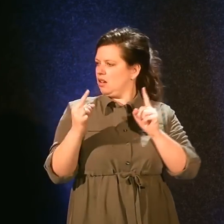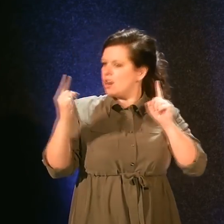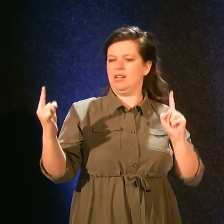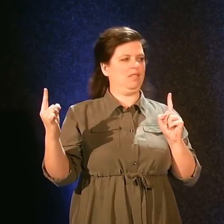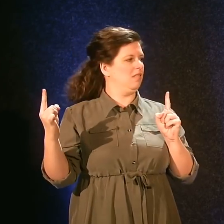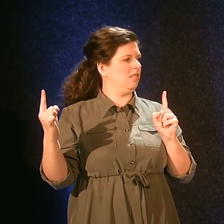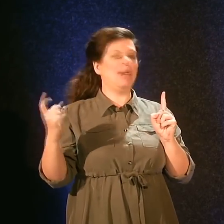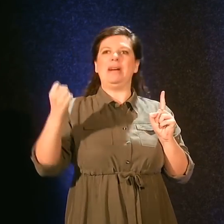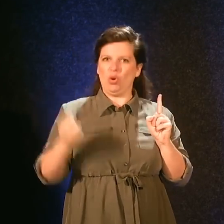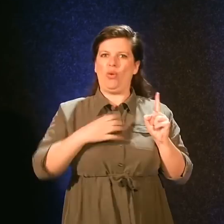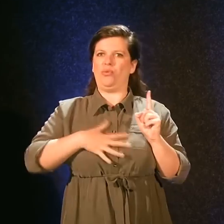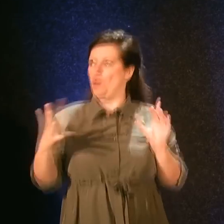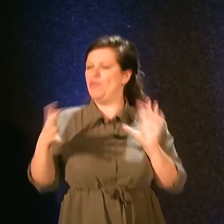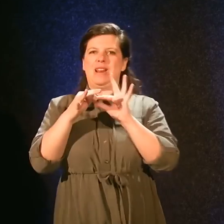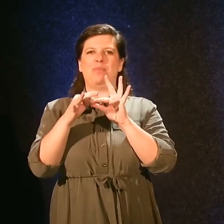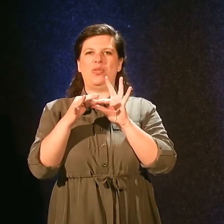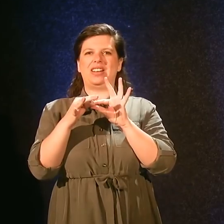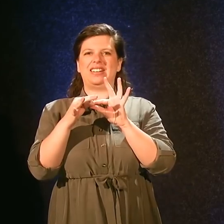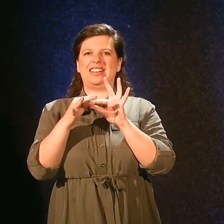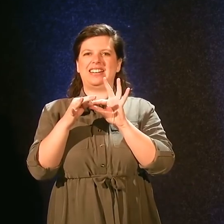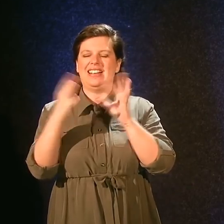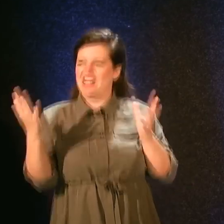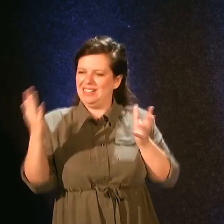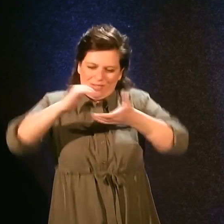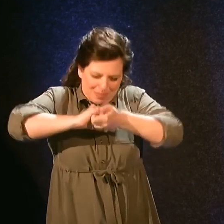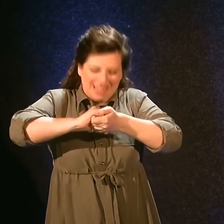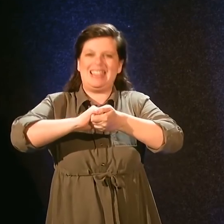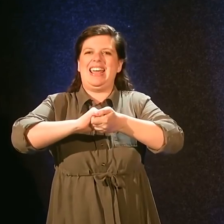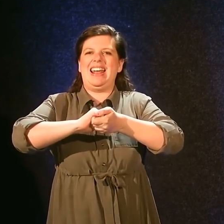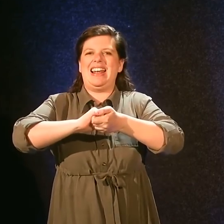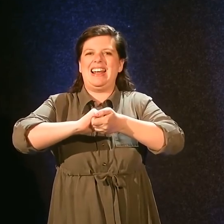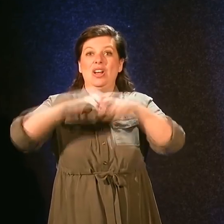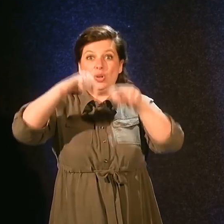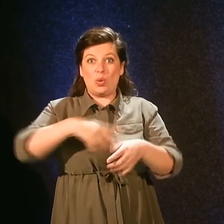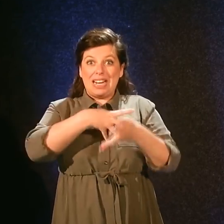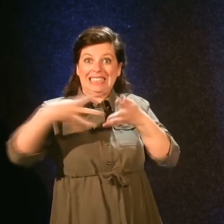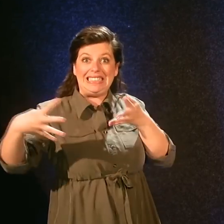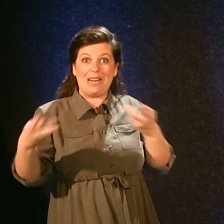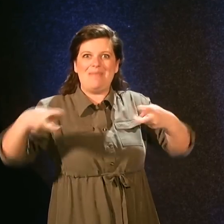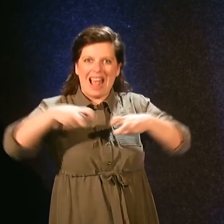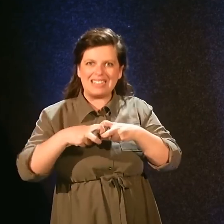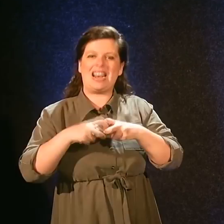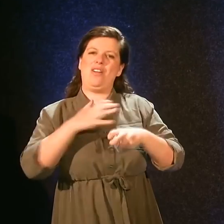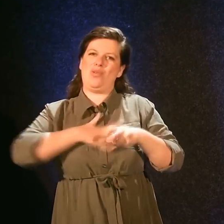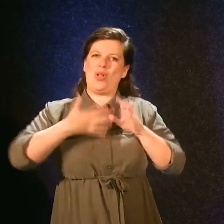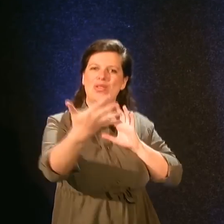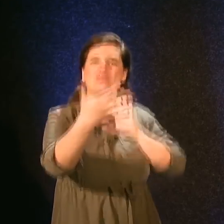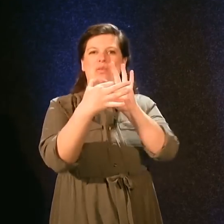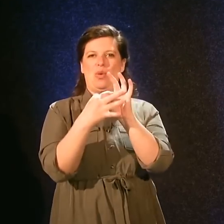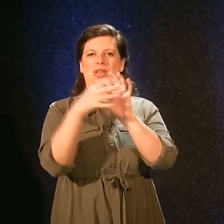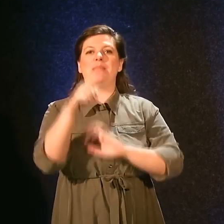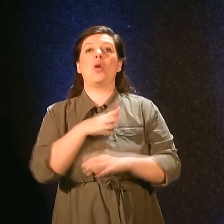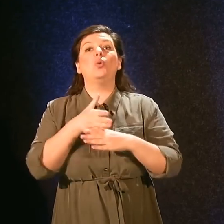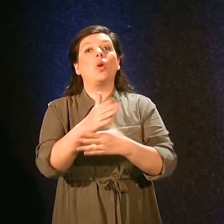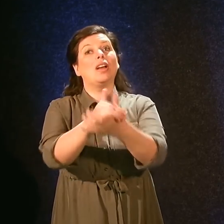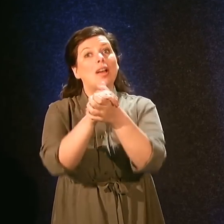met elkaar. En juist die verbinding, die mogen we nu vandaag onderstrepen via deze stream. Maar die mogen we ook zoeken in gebed. Verbinding